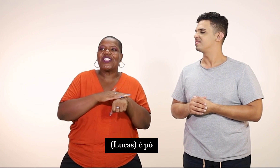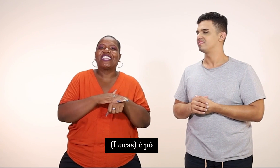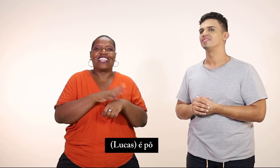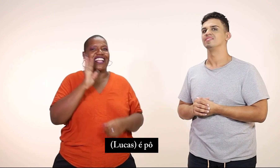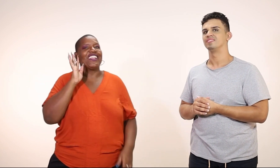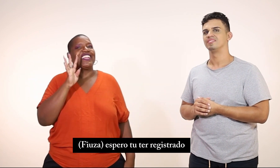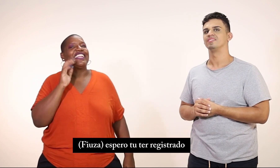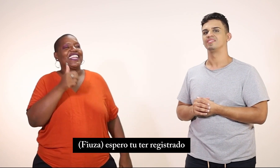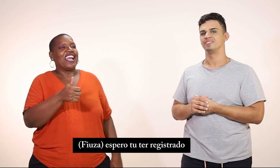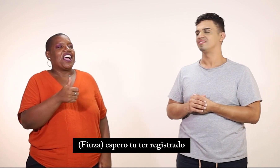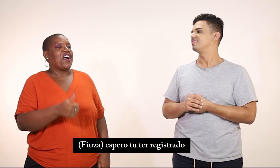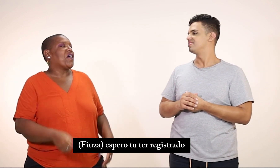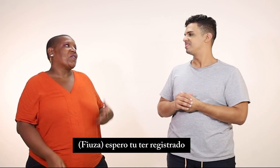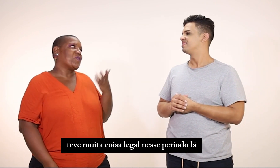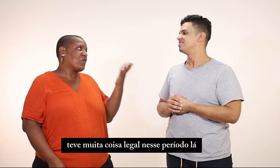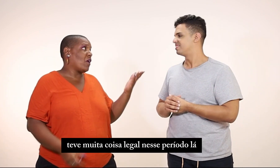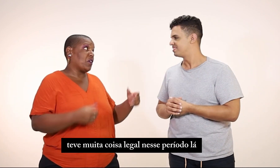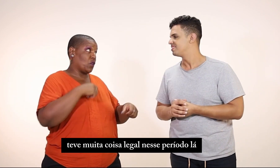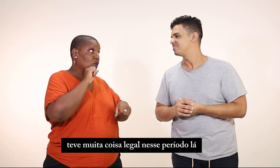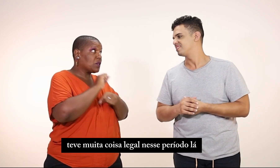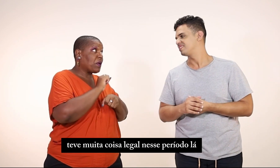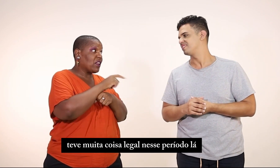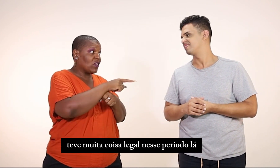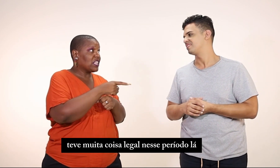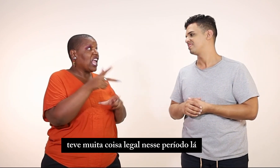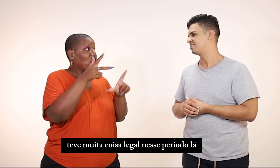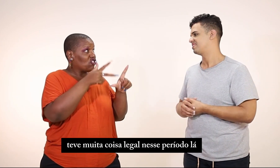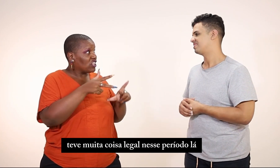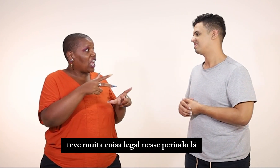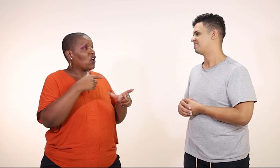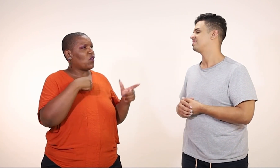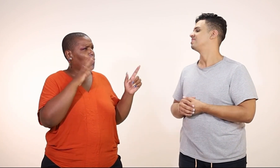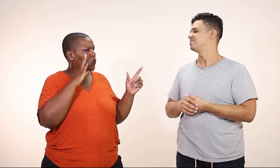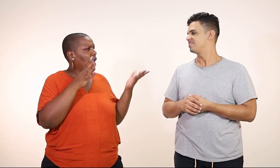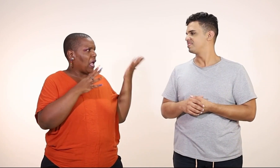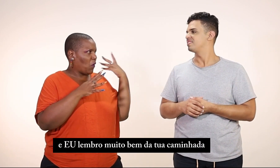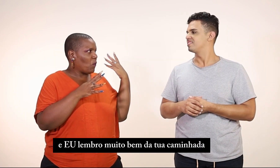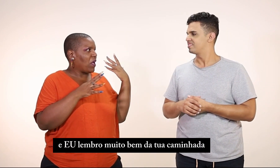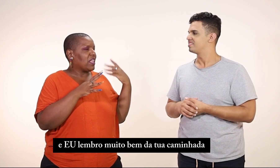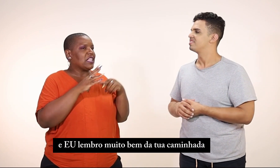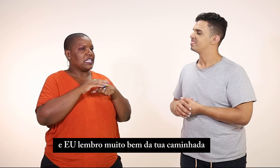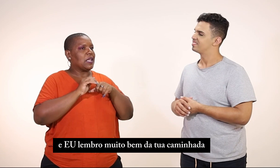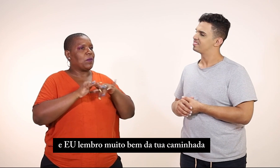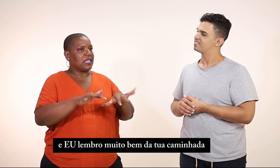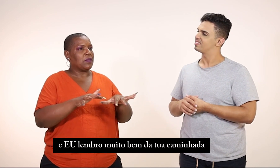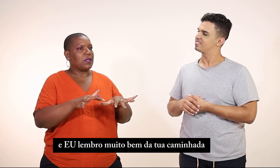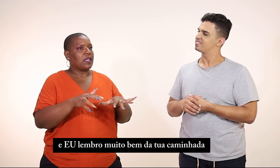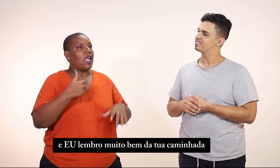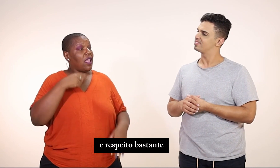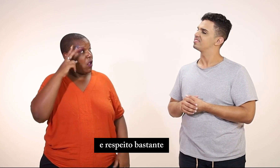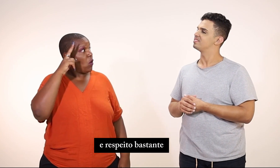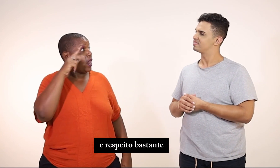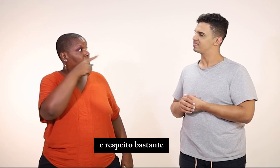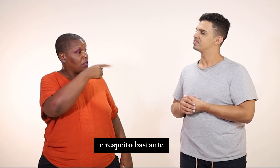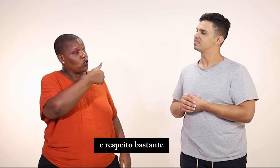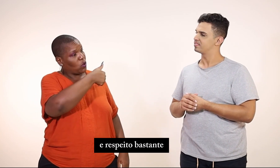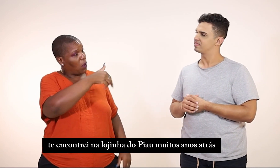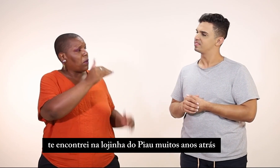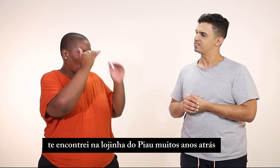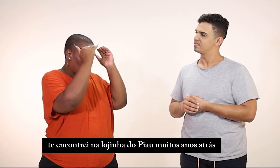Pô, espero que tu tenha registrado. Teve muita coisa legal nesse período lá. E eu lembro muito bem da tua caminhada e respeito bastante. Te encontrei na